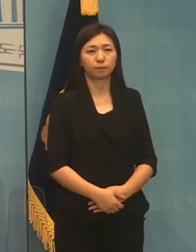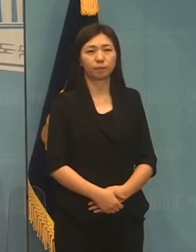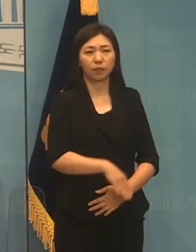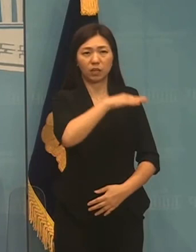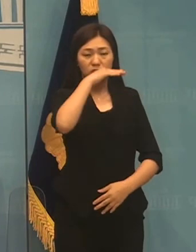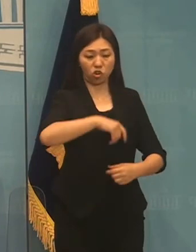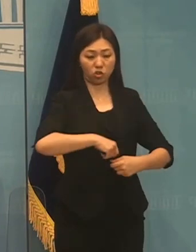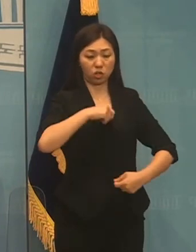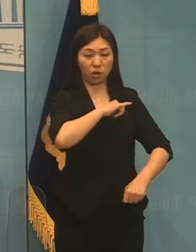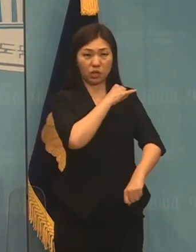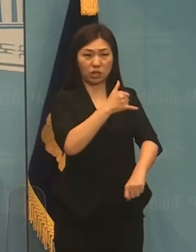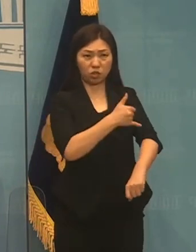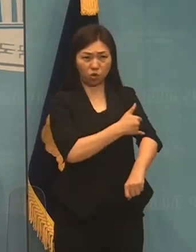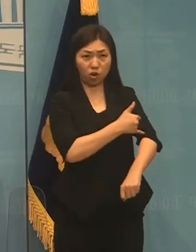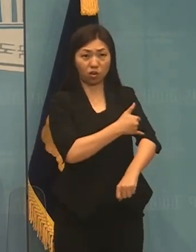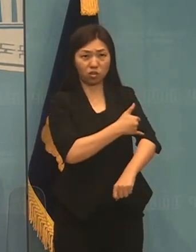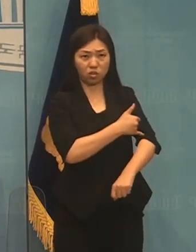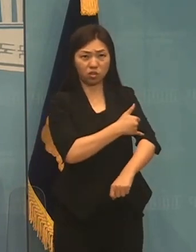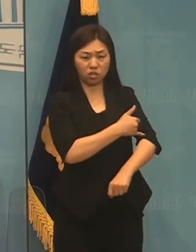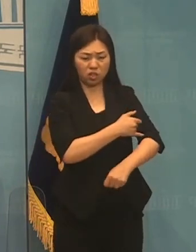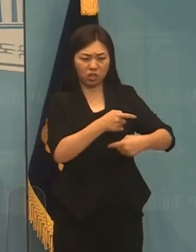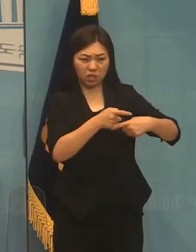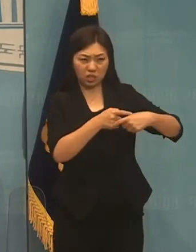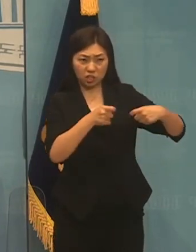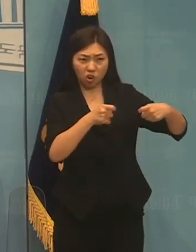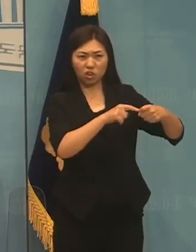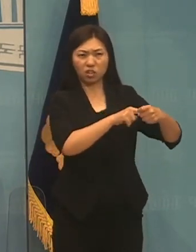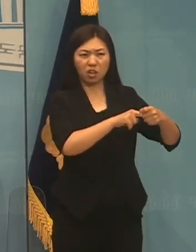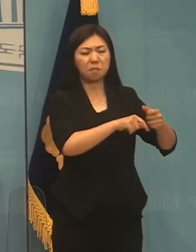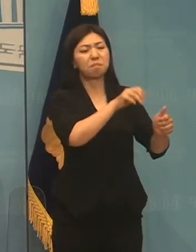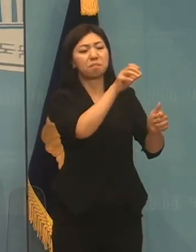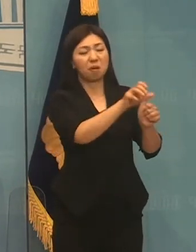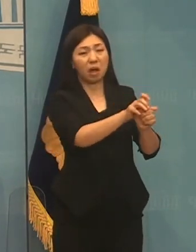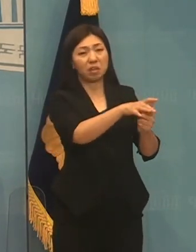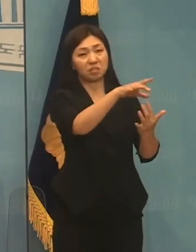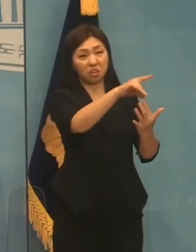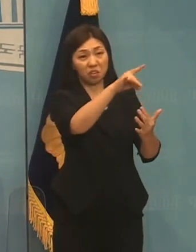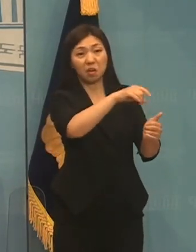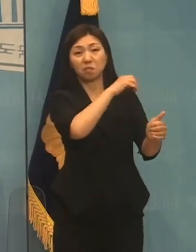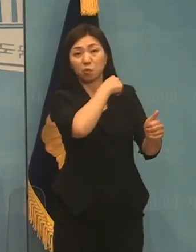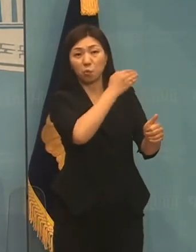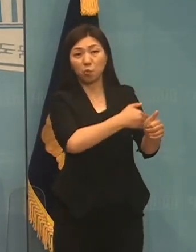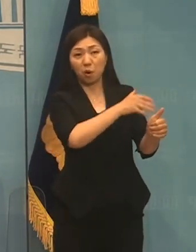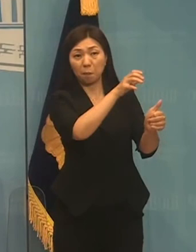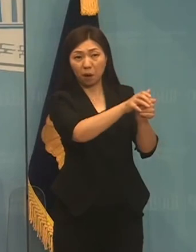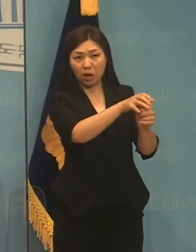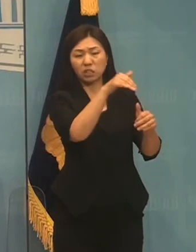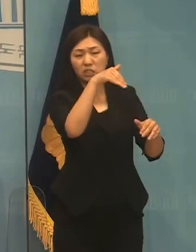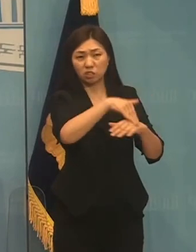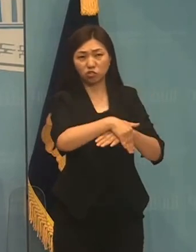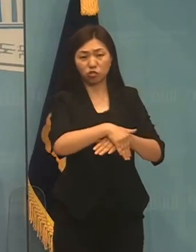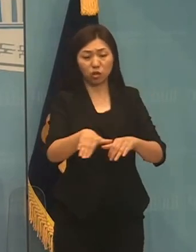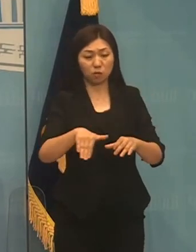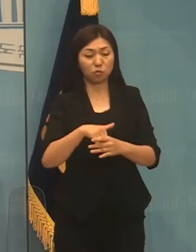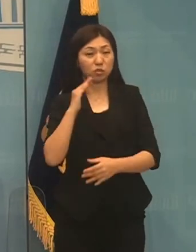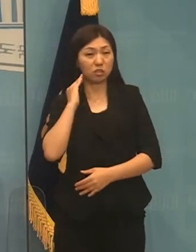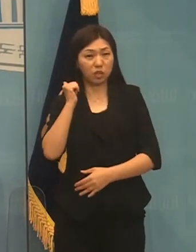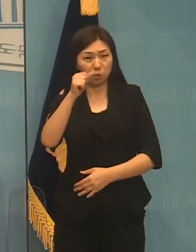정의와 인권을 적대 세력에게만 선택적으로 유보한 채 문재인 대통령은 반인도 범죄자